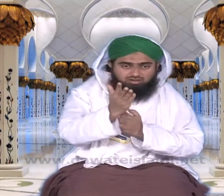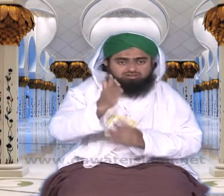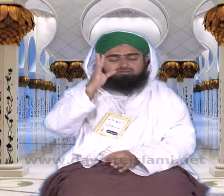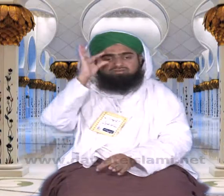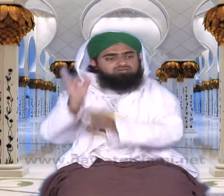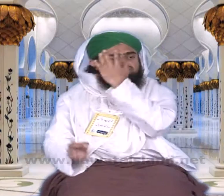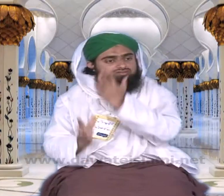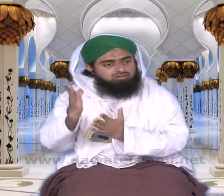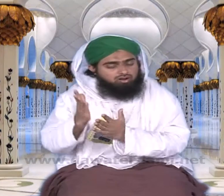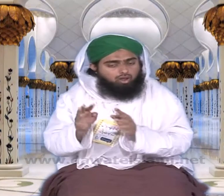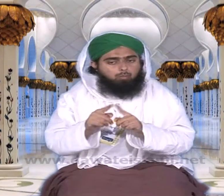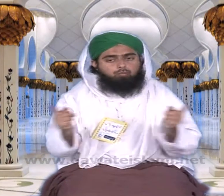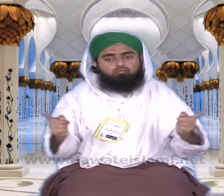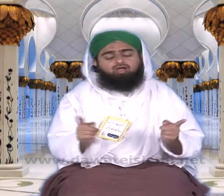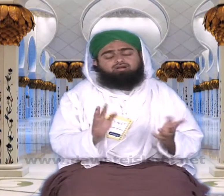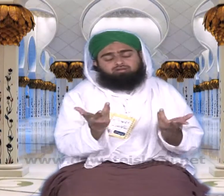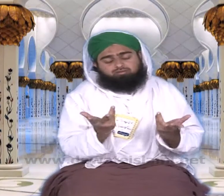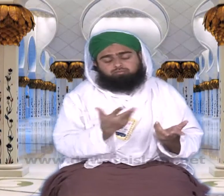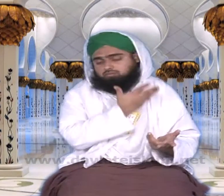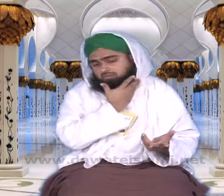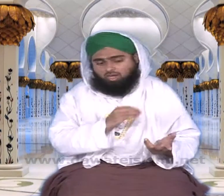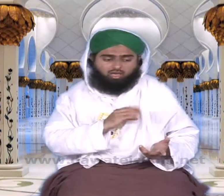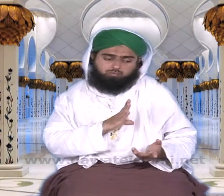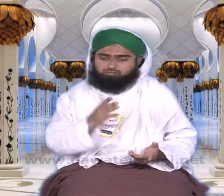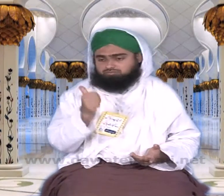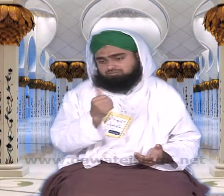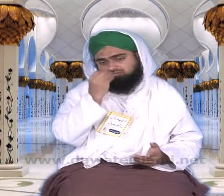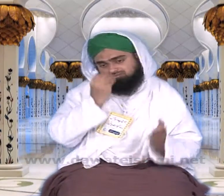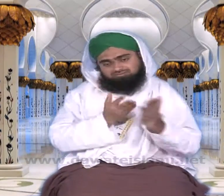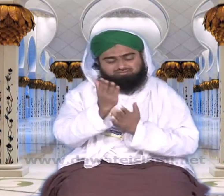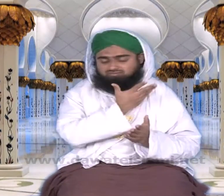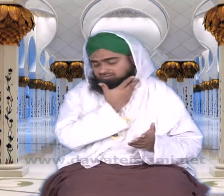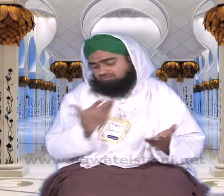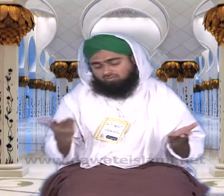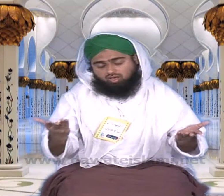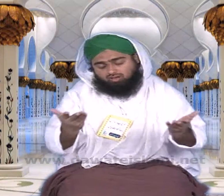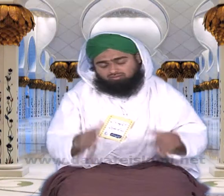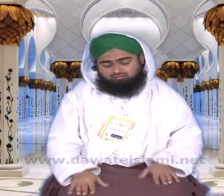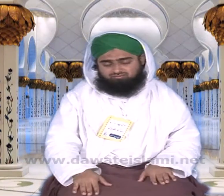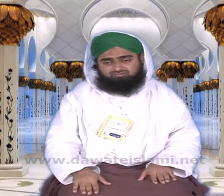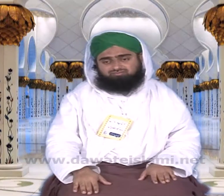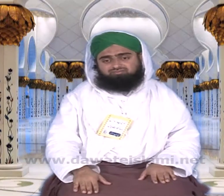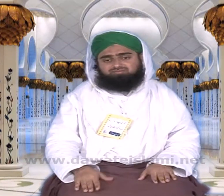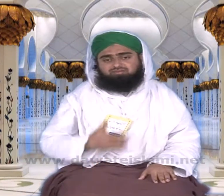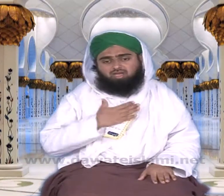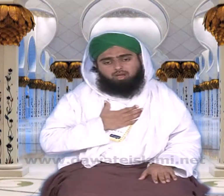کسی کے لیے جہنم کا گڑا میرے بھائیوں کس قدر عبرت ہمیں بار بار